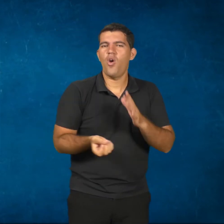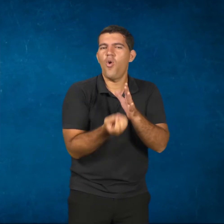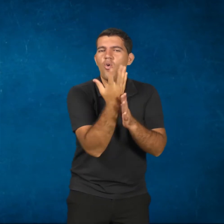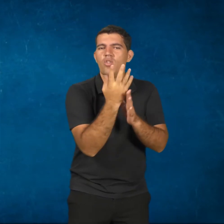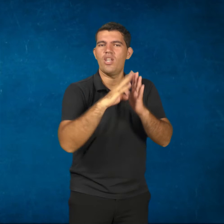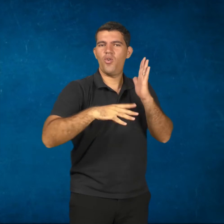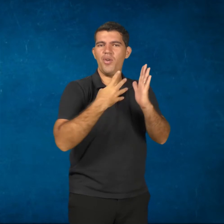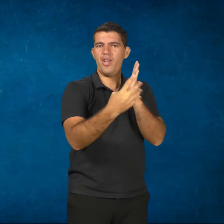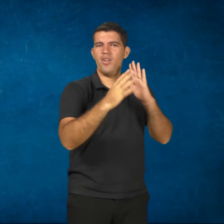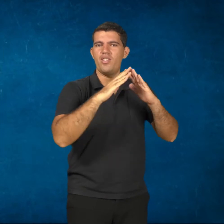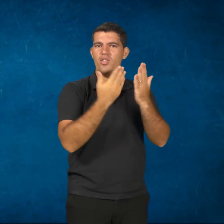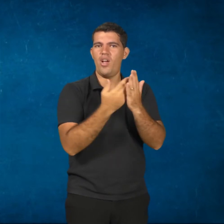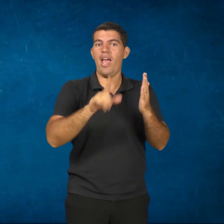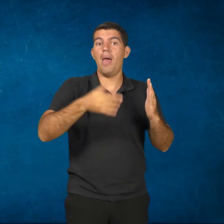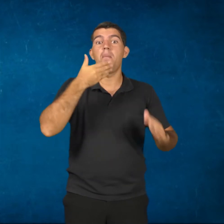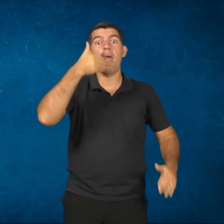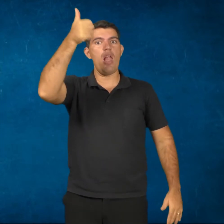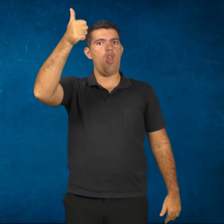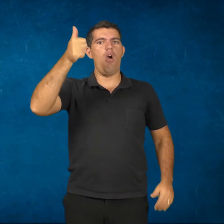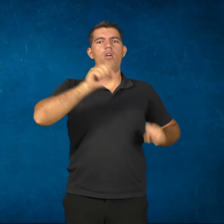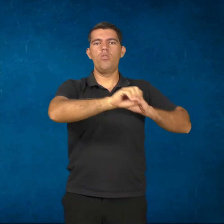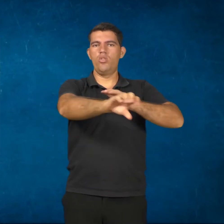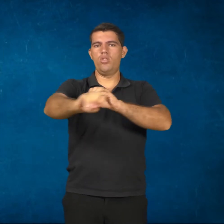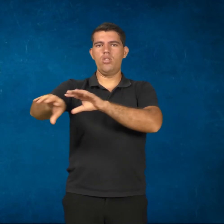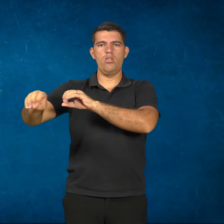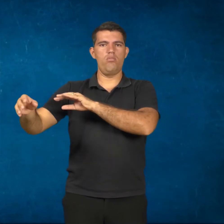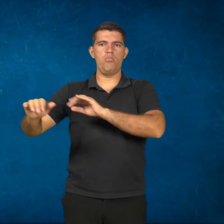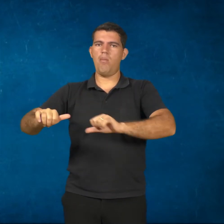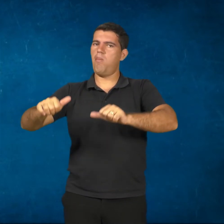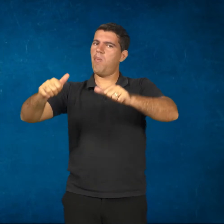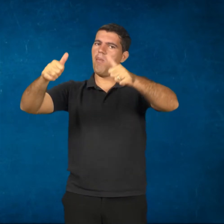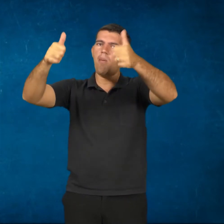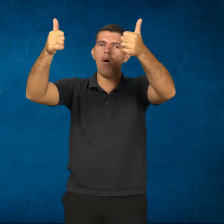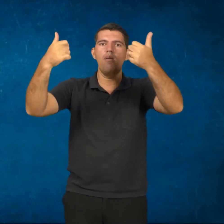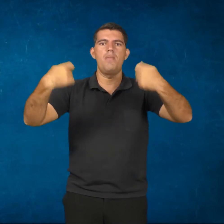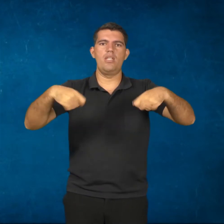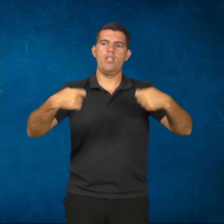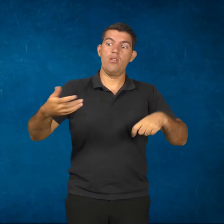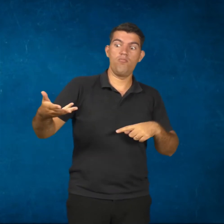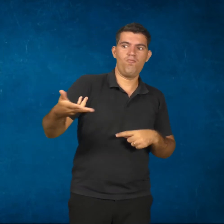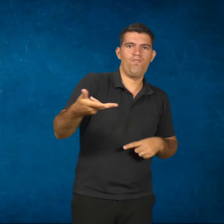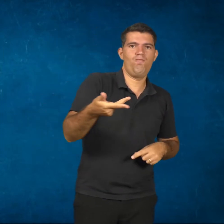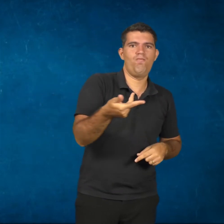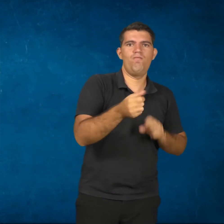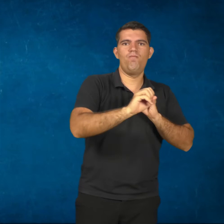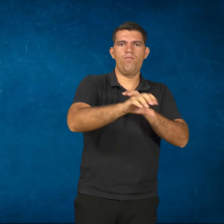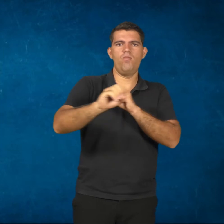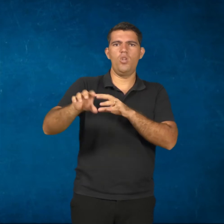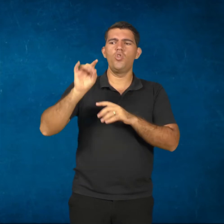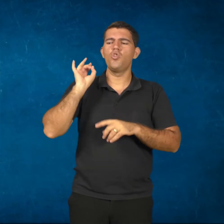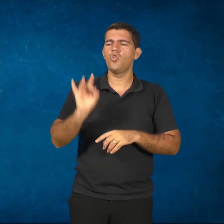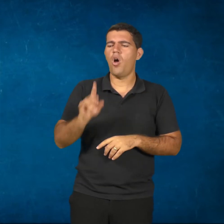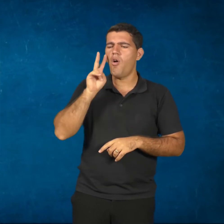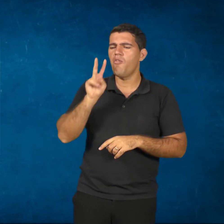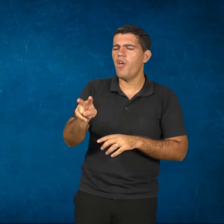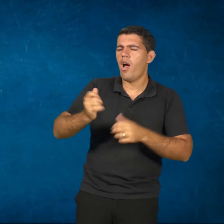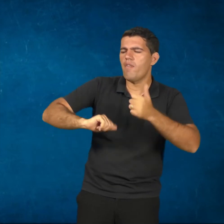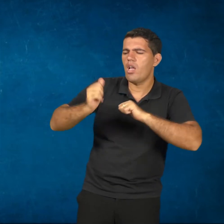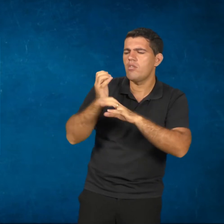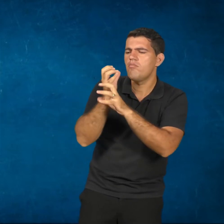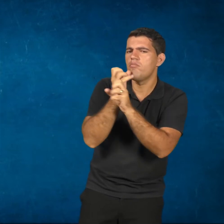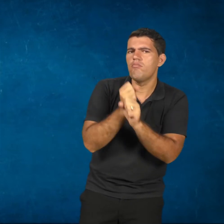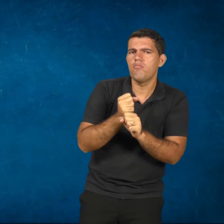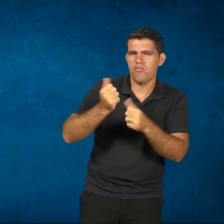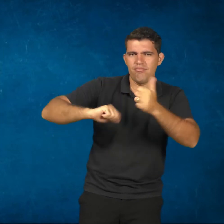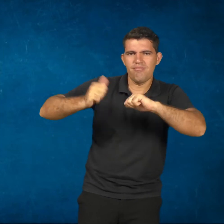escolar tem a ver com a melhoria da qualidade do ensino. E essa qualidade não medida simplesmente em torno